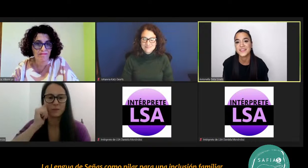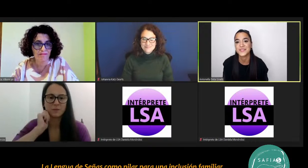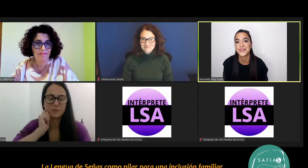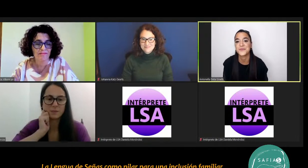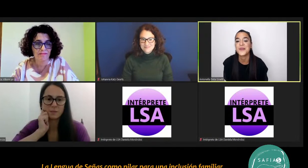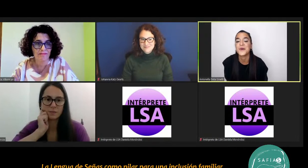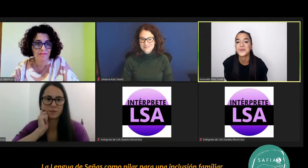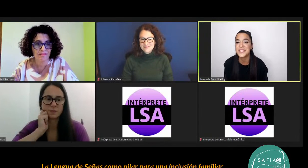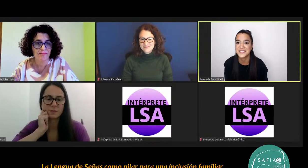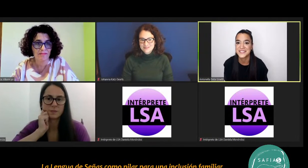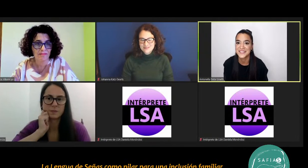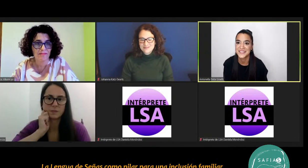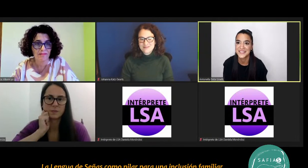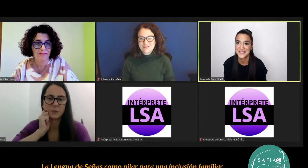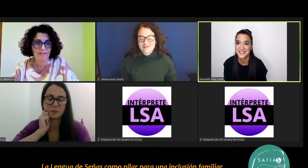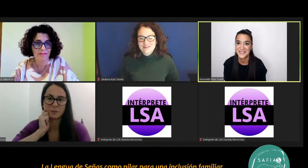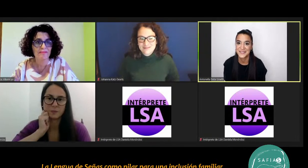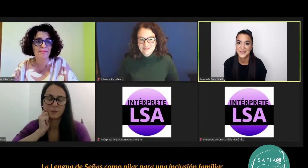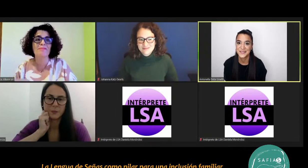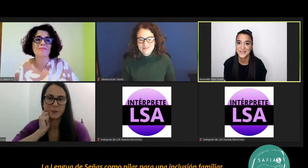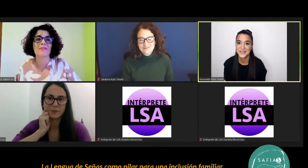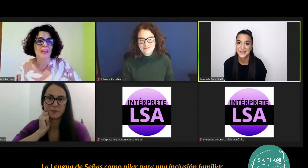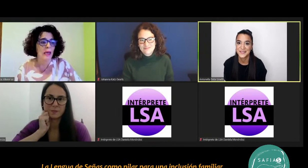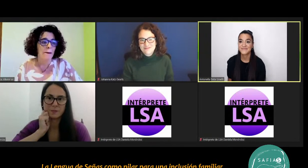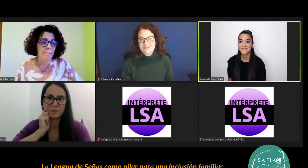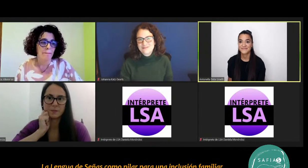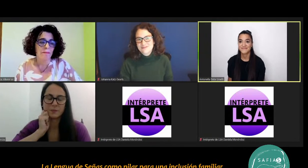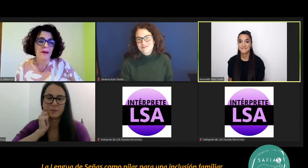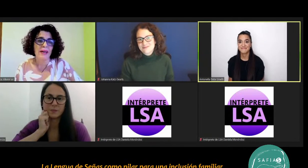lo conocés.